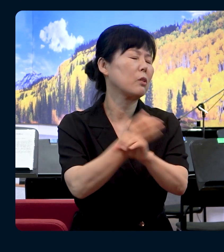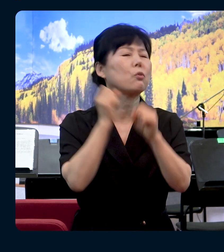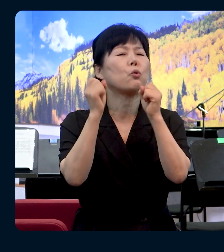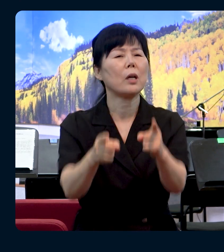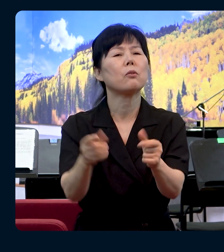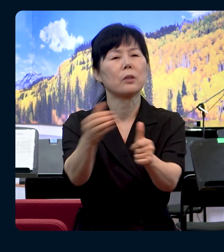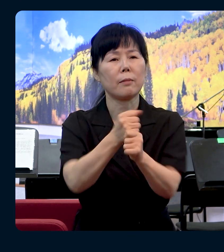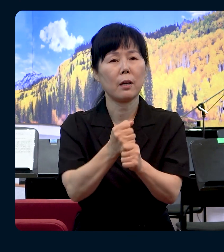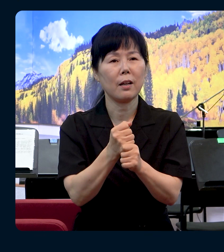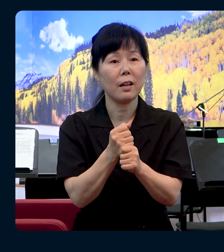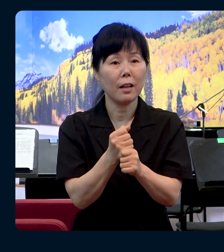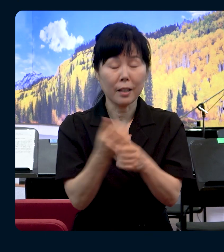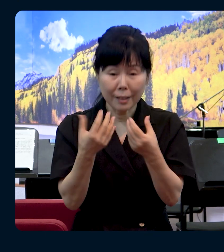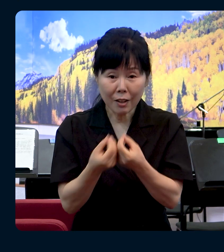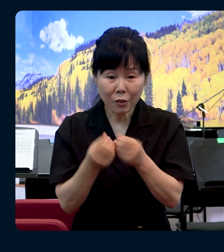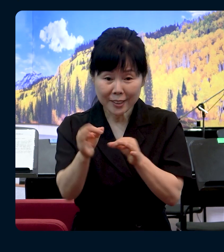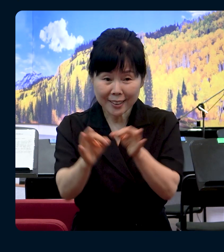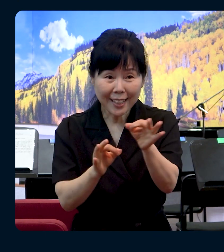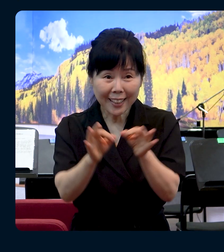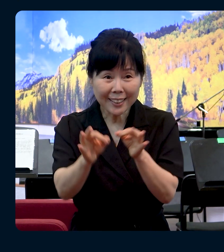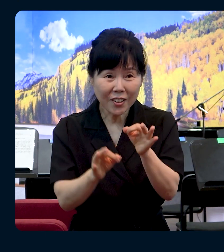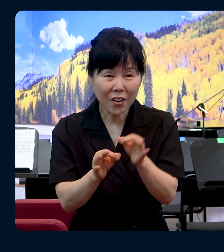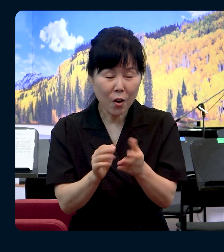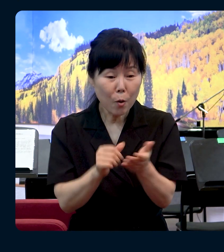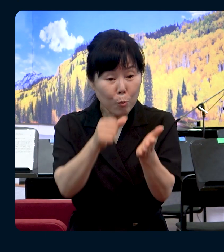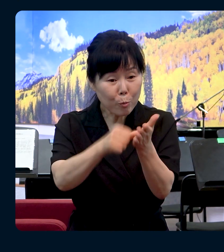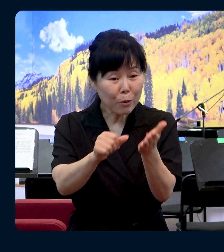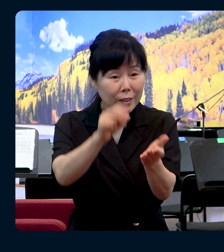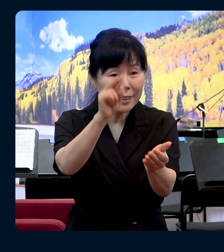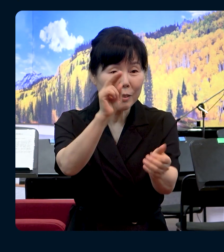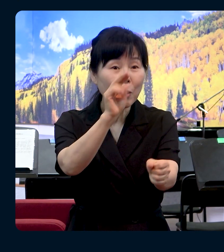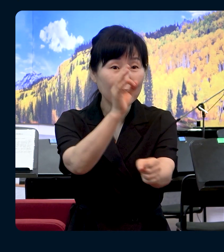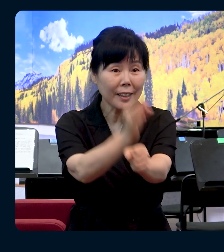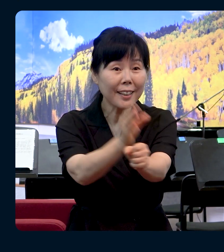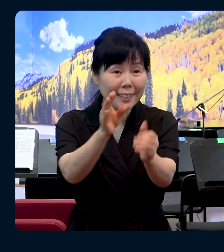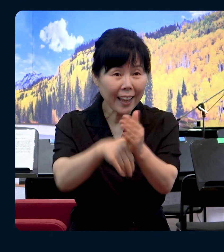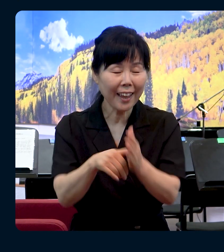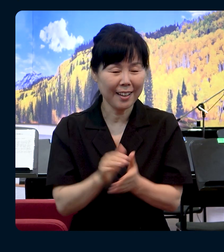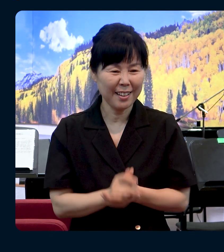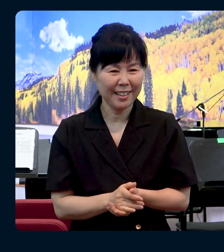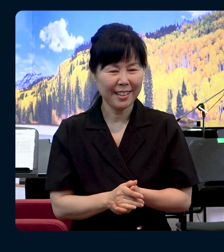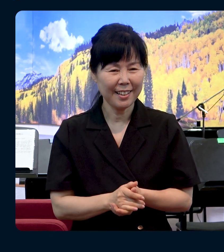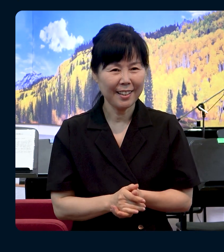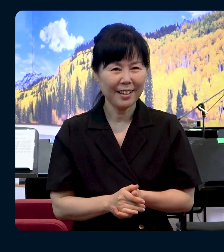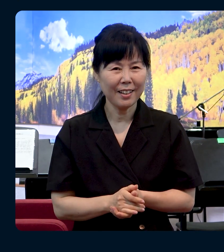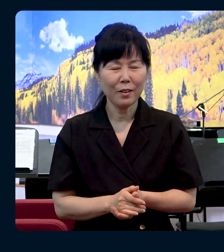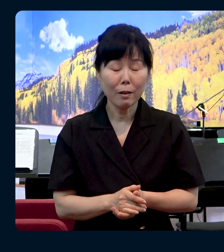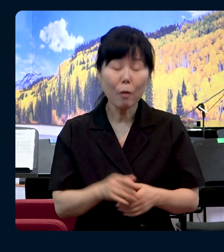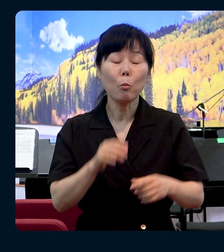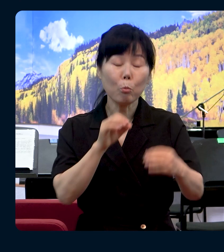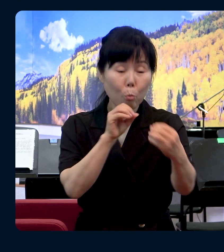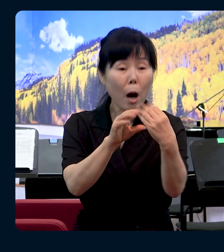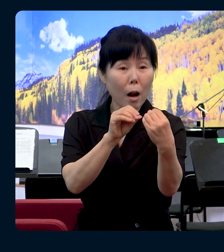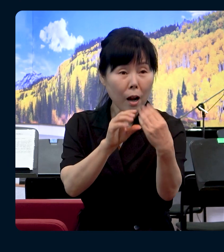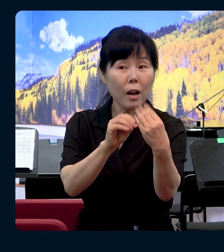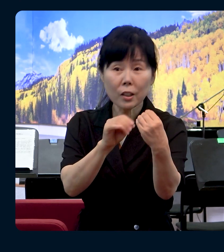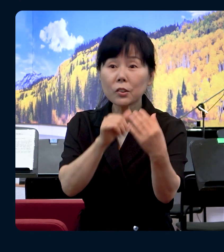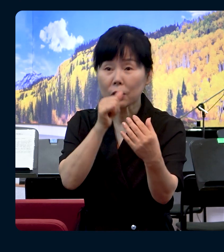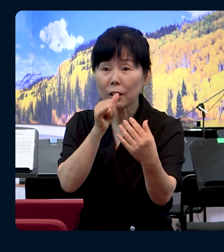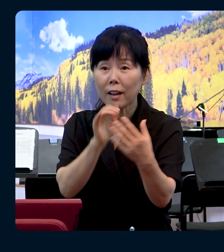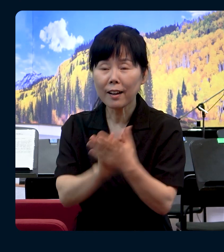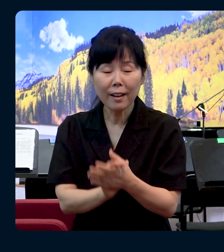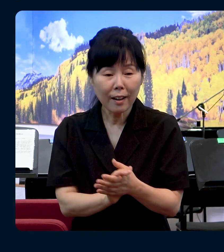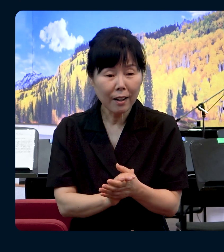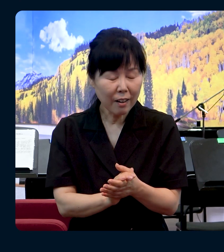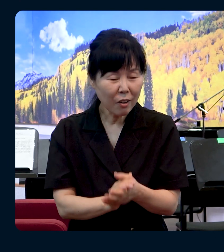시장에 가서 물건 사러 가가지고 거기 있는 사람한테 할 때 우리가 언어로 접근하잖아요, 그렇죠? 요즘 어떠세요?